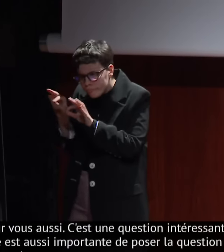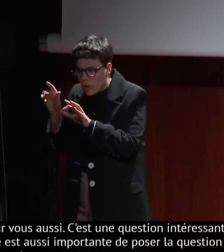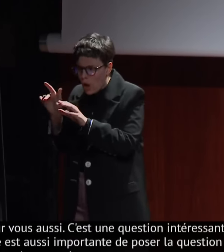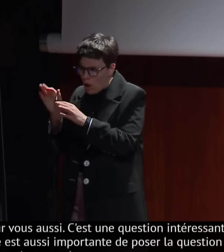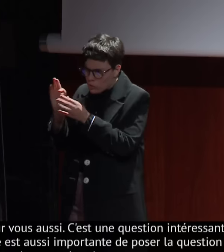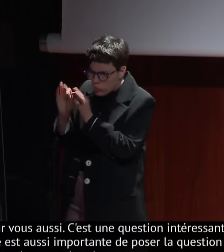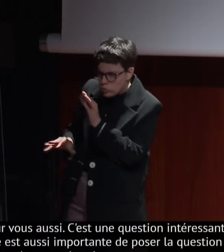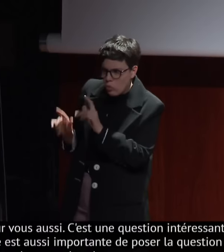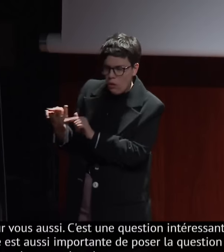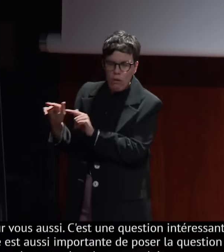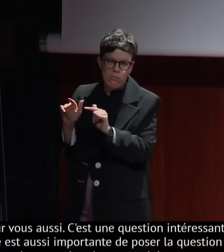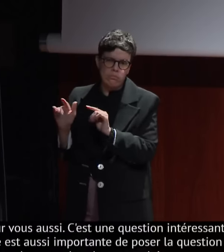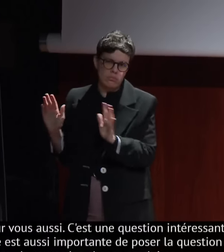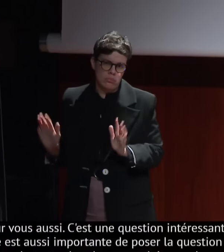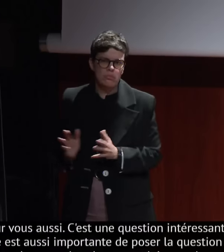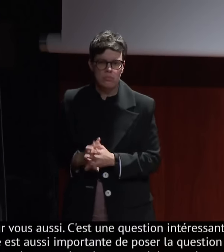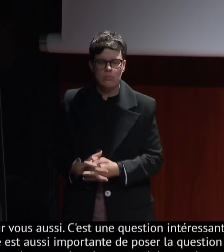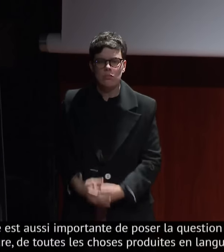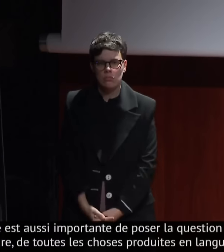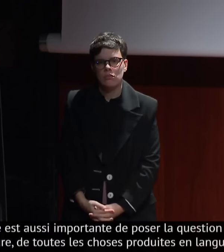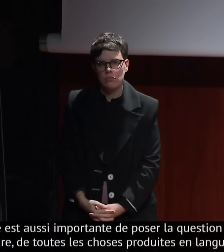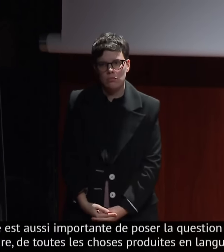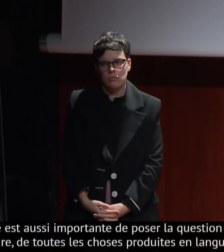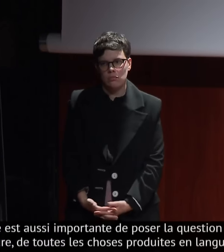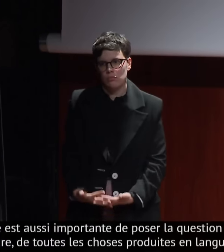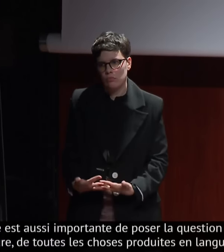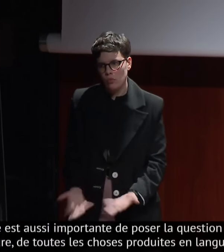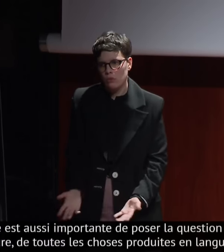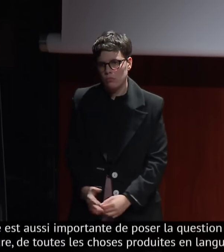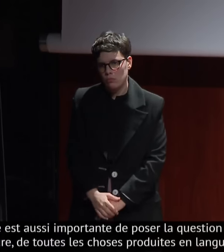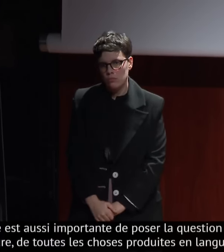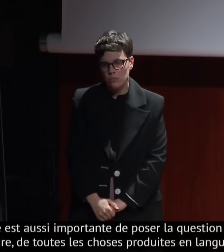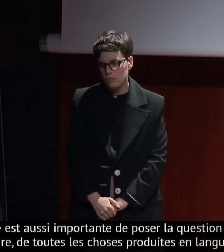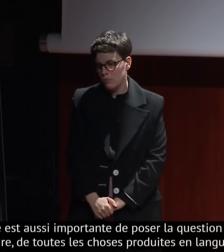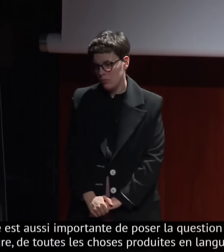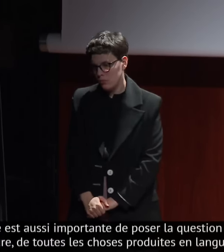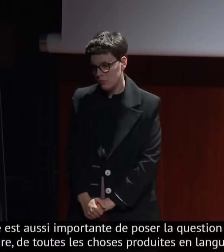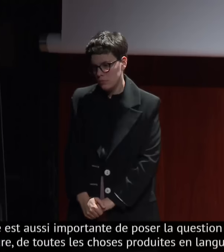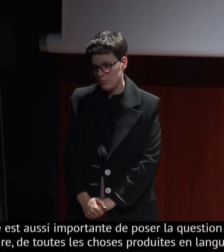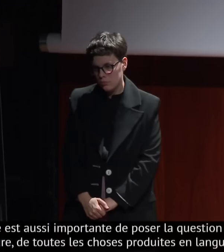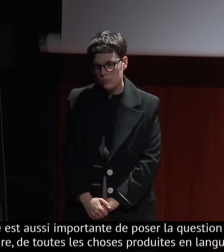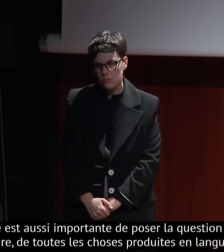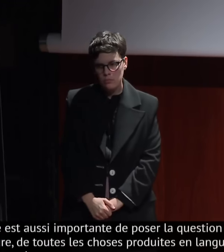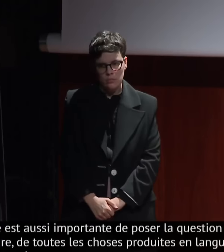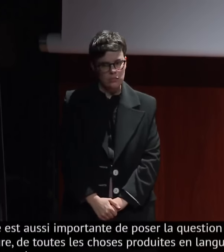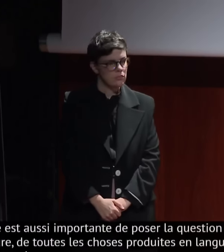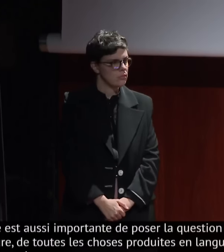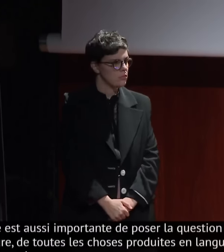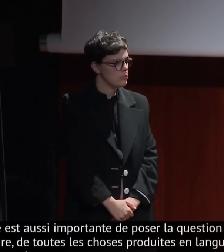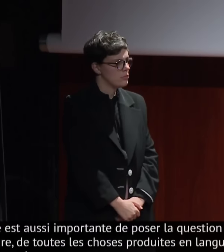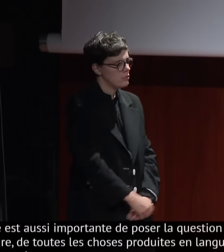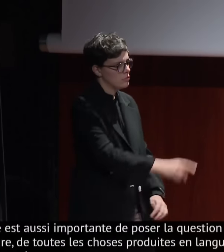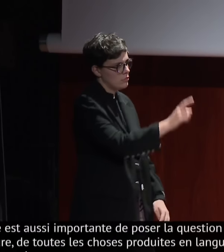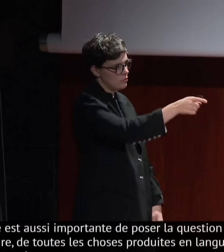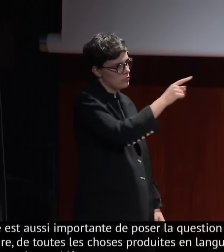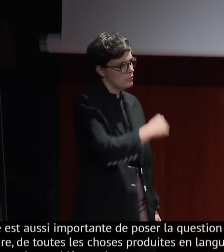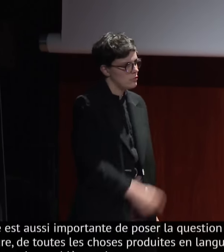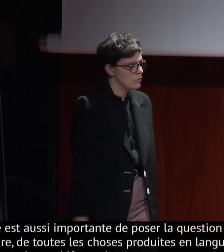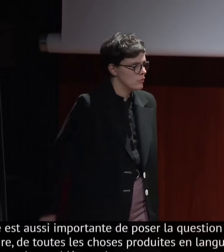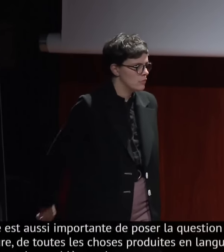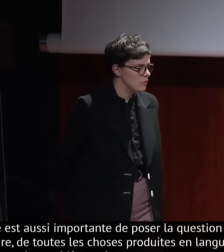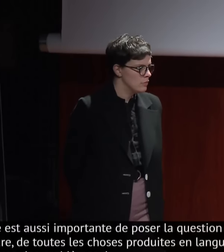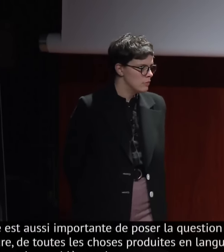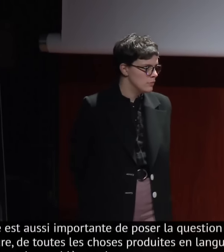signes. Après, voilà, après, il y a des problèmes de conservation, bien évidemment, et il y a des